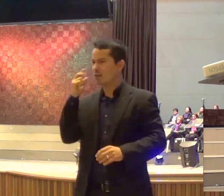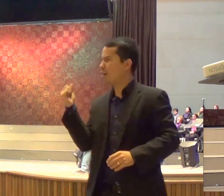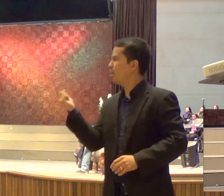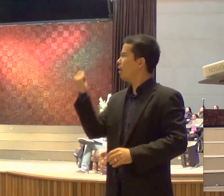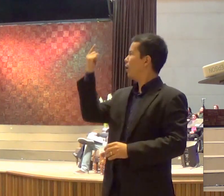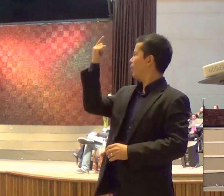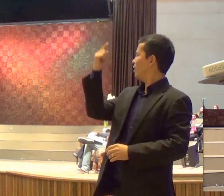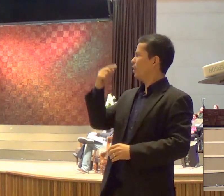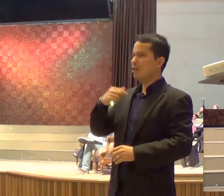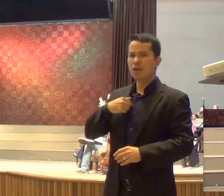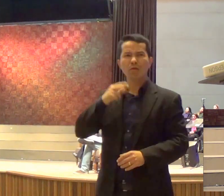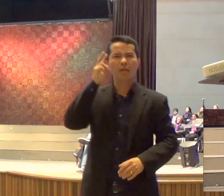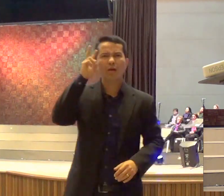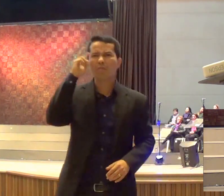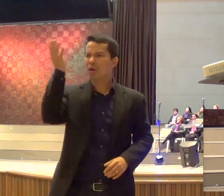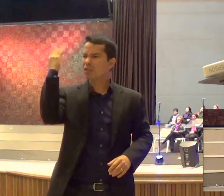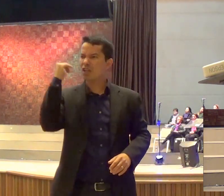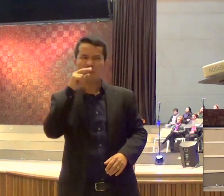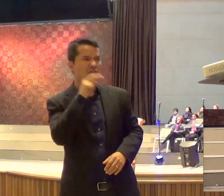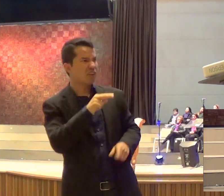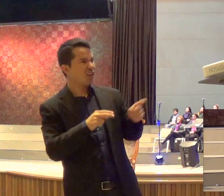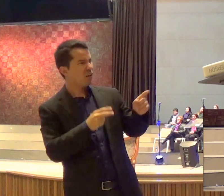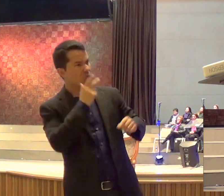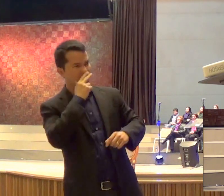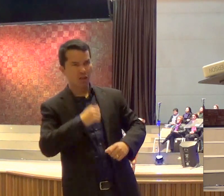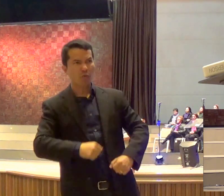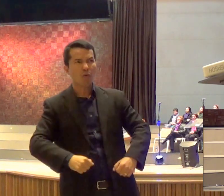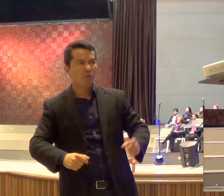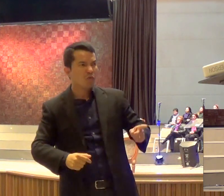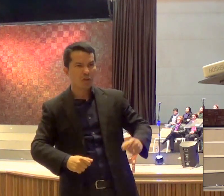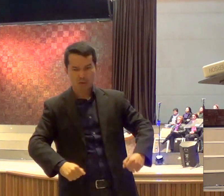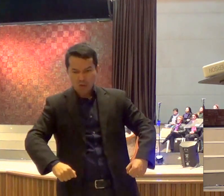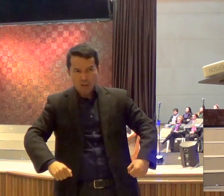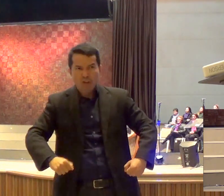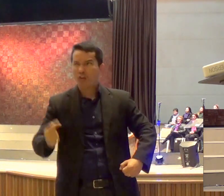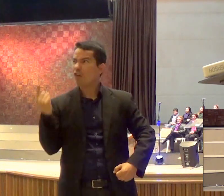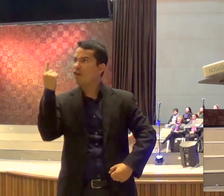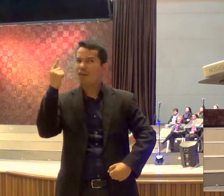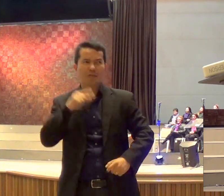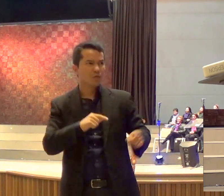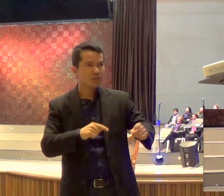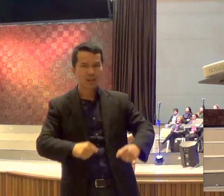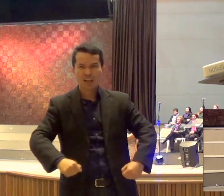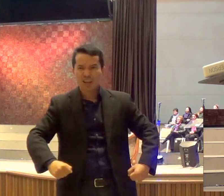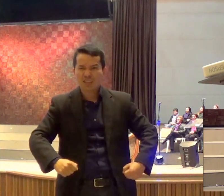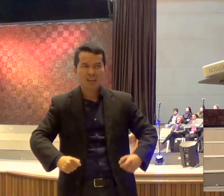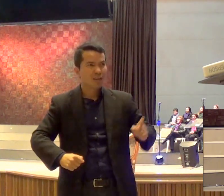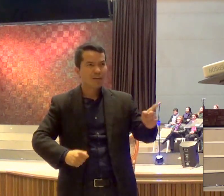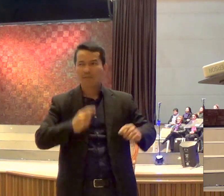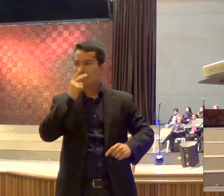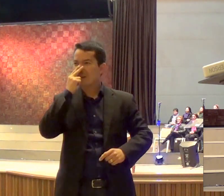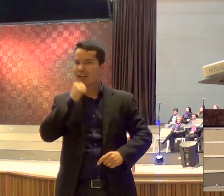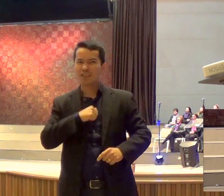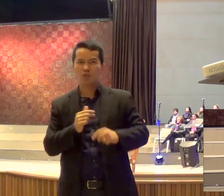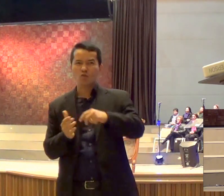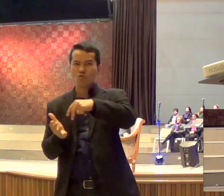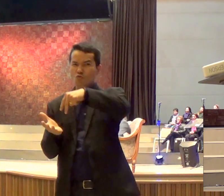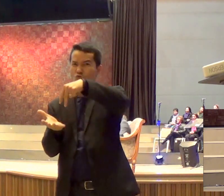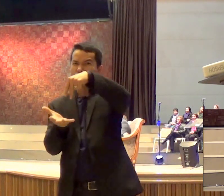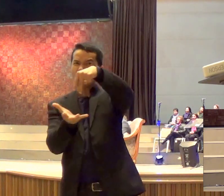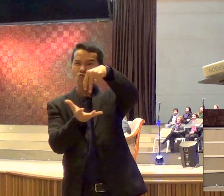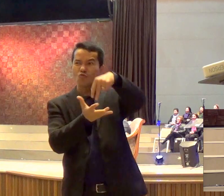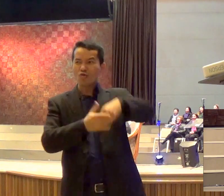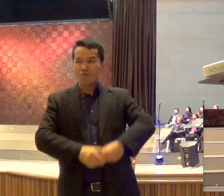eu encontrei com ele eu percebi que ele estava maior falei Michel você cresceu você está como o universo em expansão